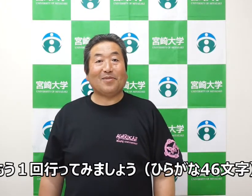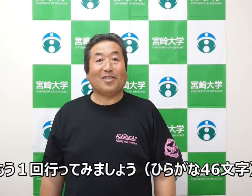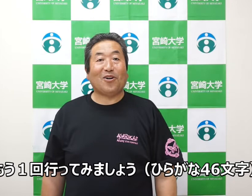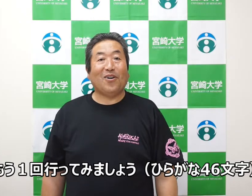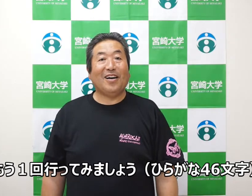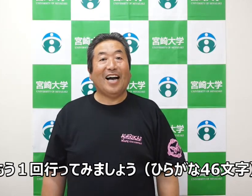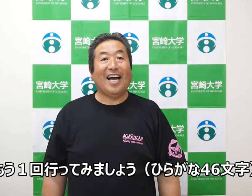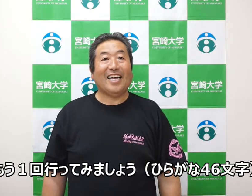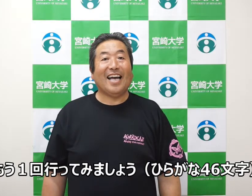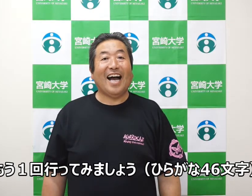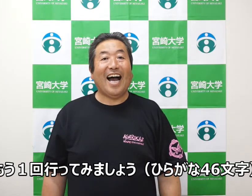ますよ。はい、あ、